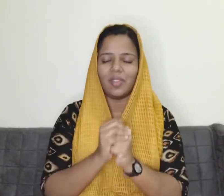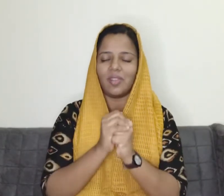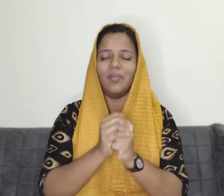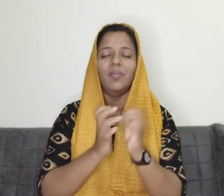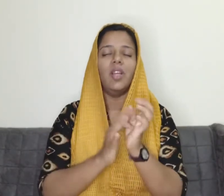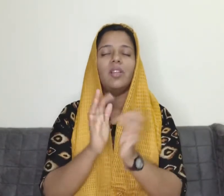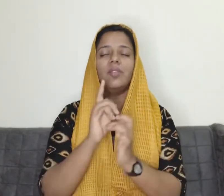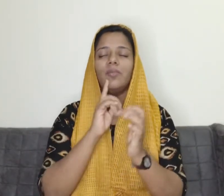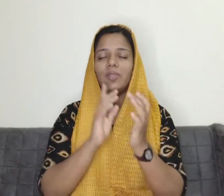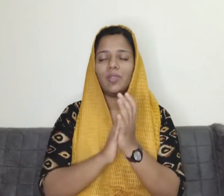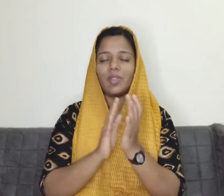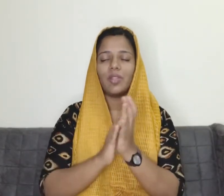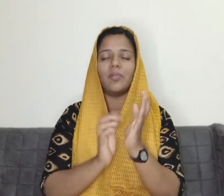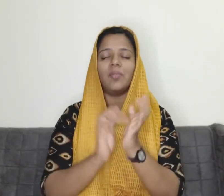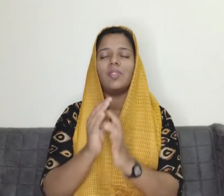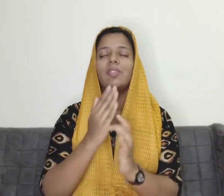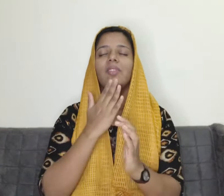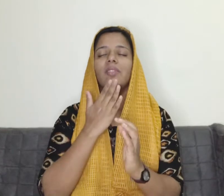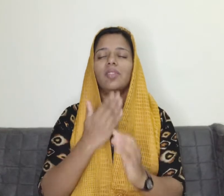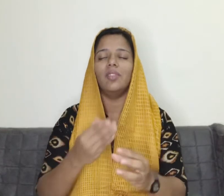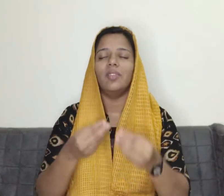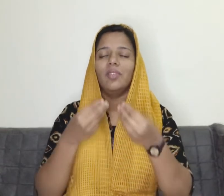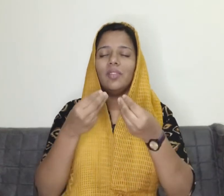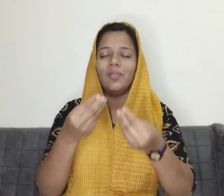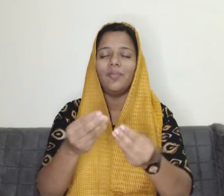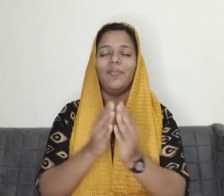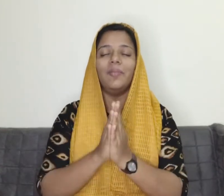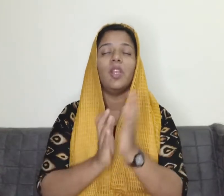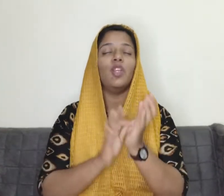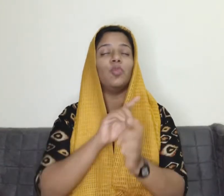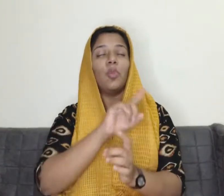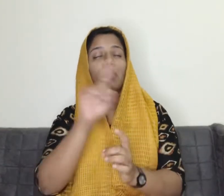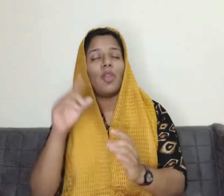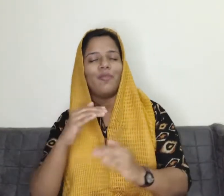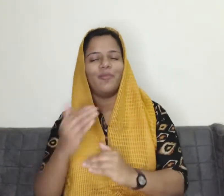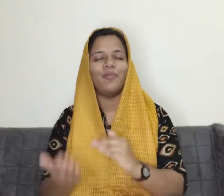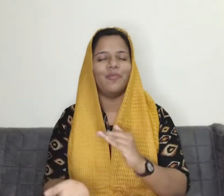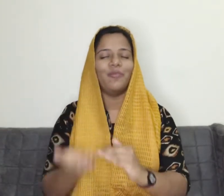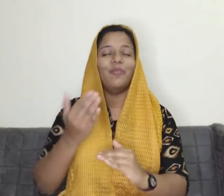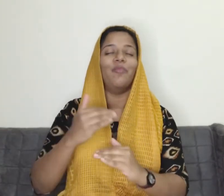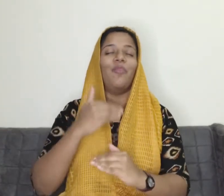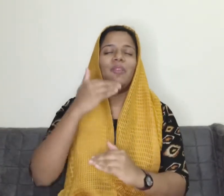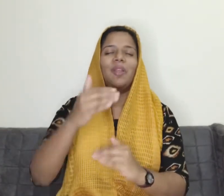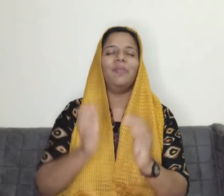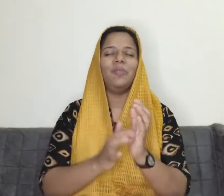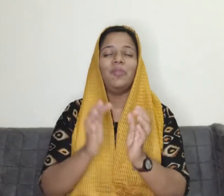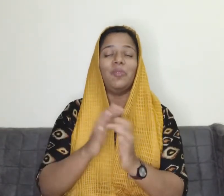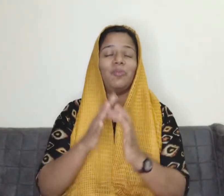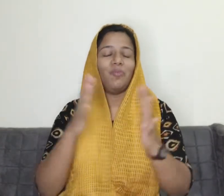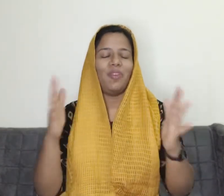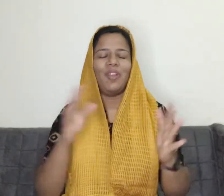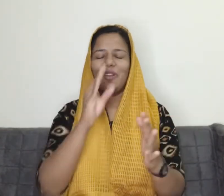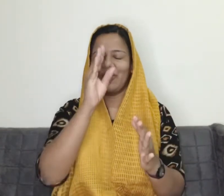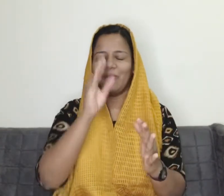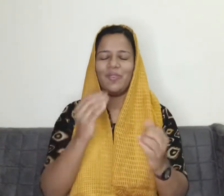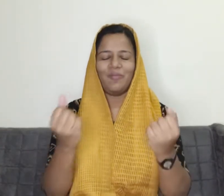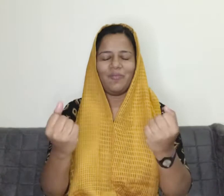ആരാധിക്കുന്നു, ഞങ്ങളങ്ങേ സ്തുതിക്കുന്നു, ഞങ്ങൾ നന്ദി പറയുന്നു കർത്താവെ. ഓ, അങ്ങ് ആരിലും ഉന്നതൻ, അങ്ങ് സർവ്വവല്ലഭൻ, അങ്ങ് സർവ്വശക്തൻ. അങ്ങേ